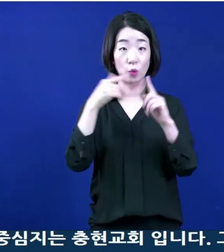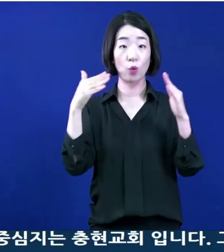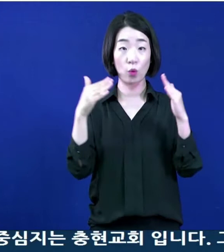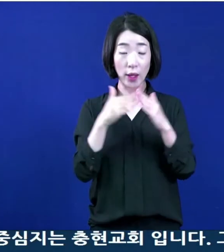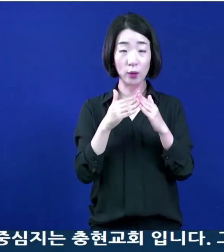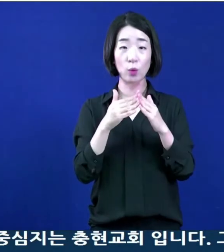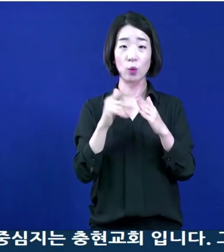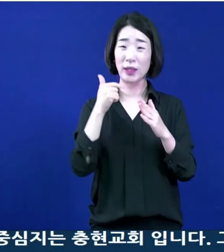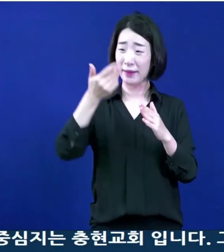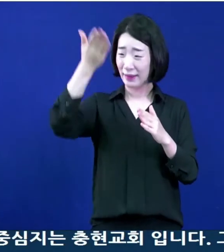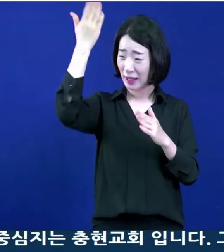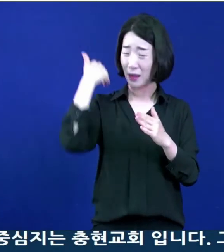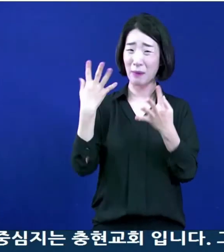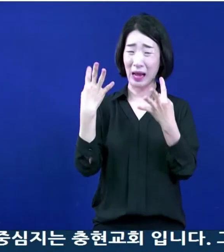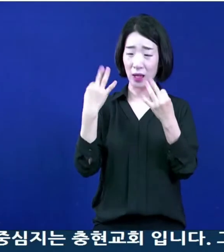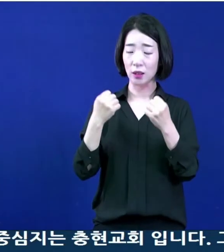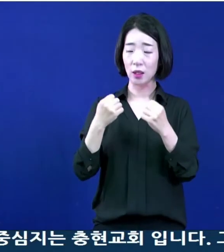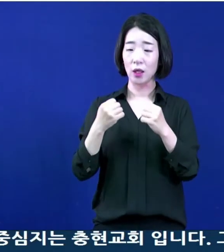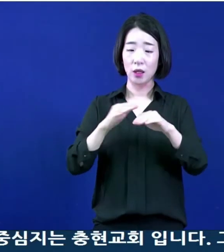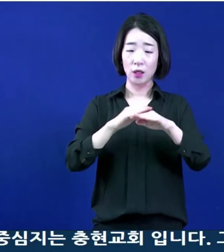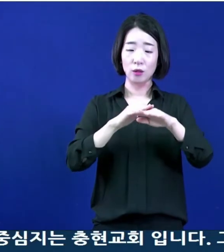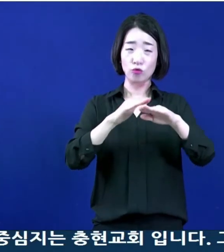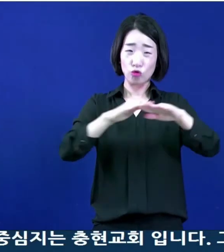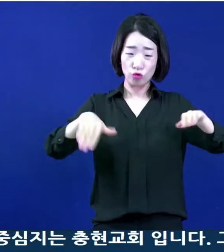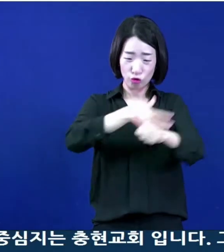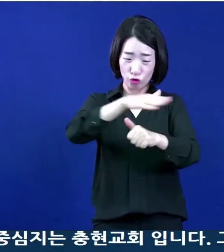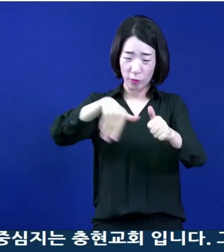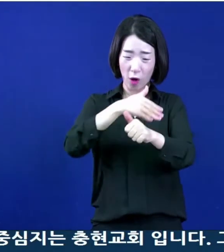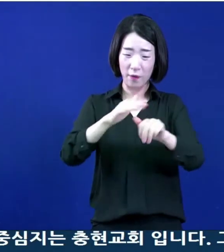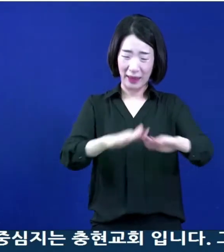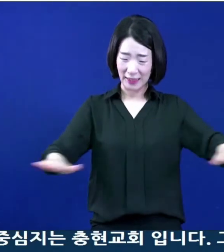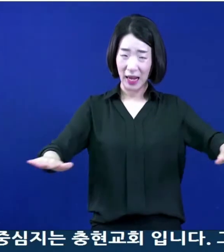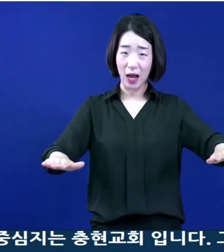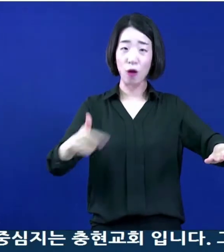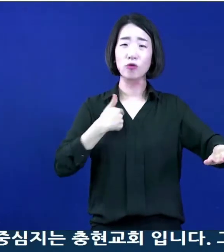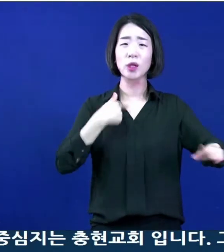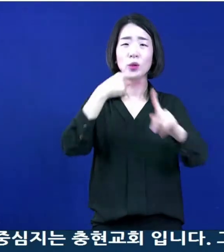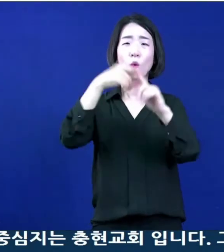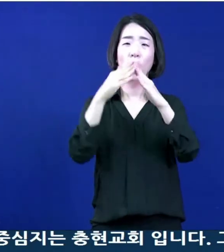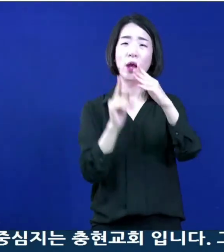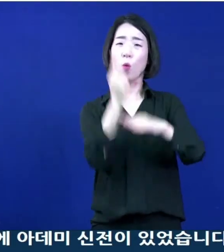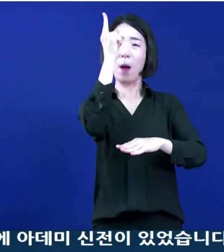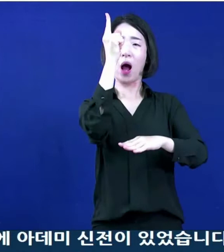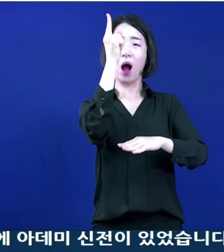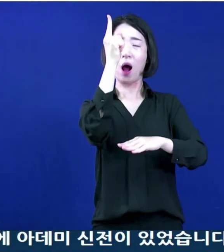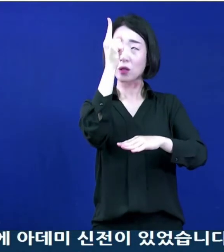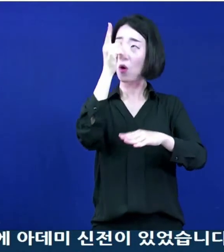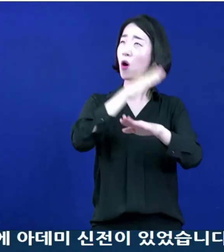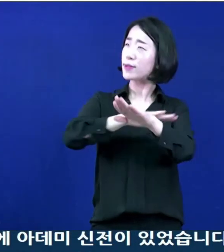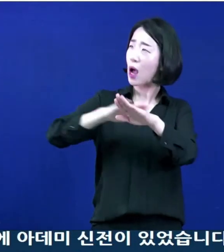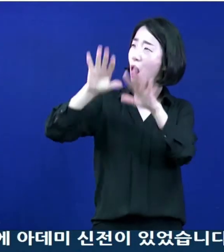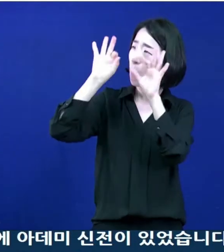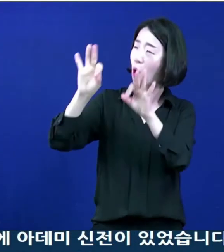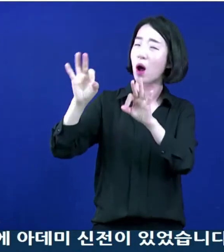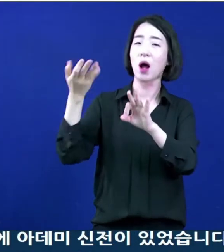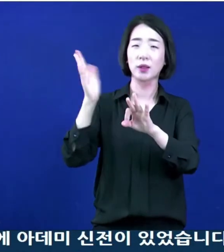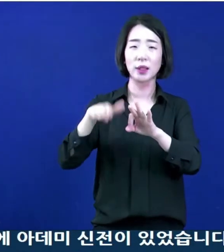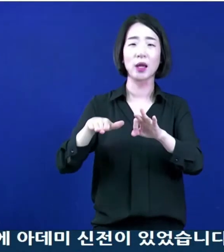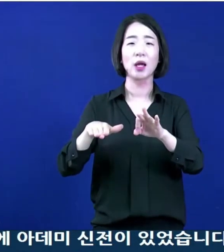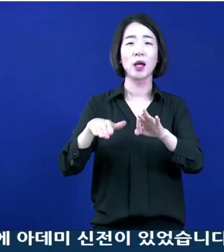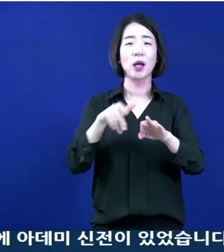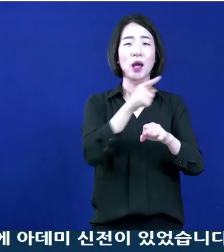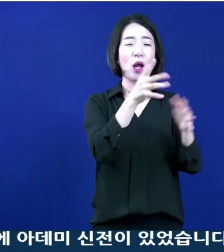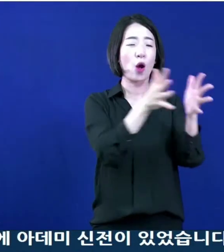이었다가 주변에 이 빌딩들이 들어가면서 잘 안 보이게 됐는데, 그래도 장점이 있어요. 어떤 장점이 있냐면, 여기에 이런